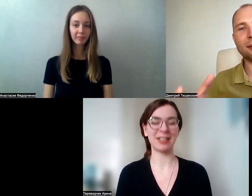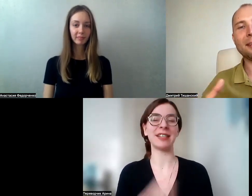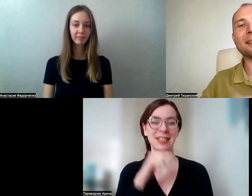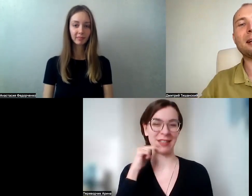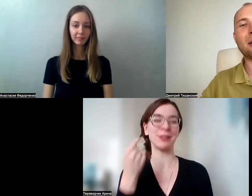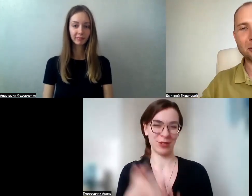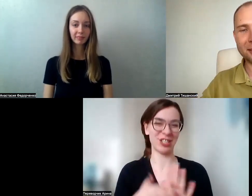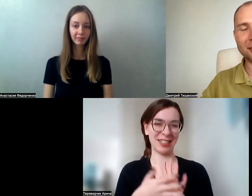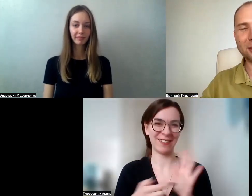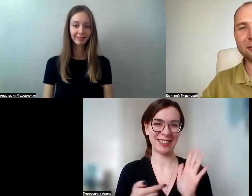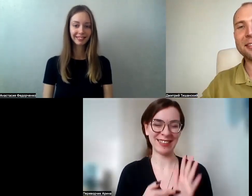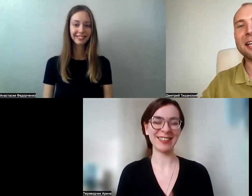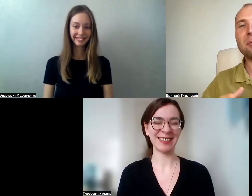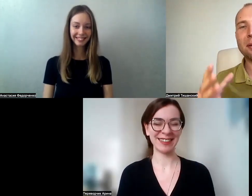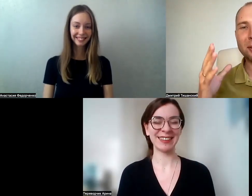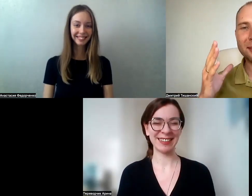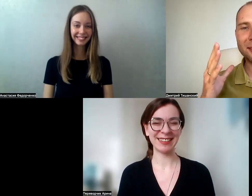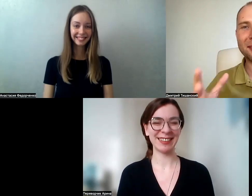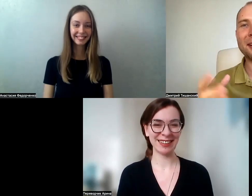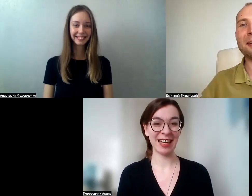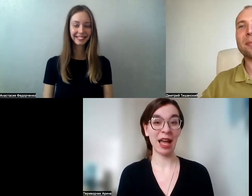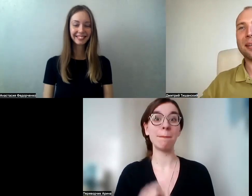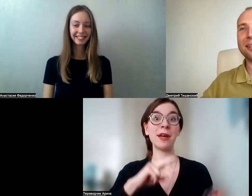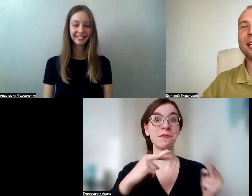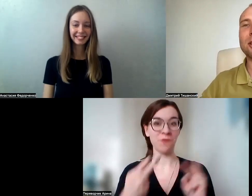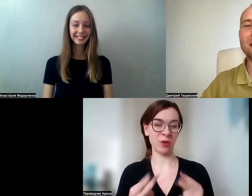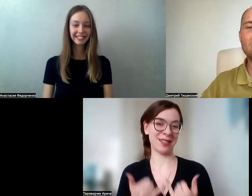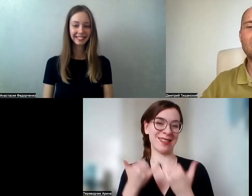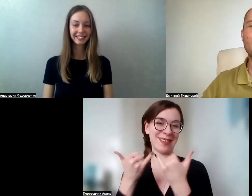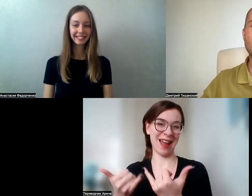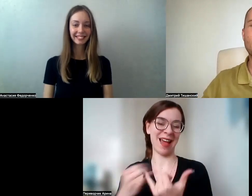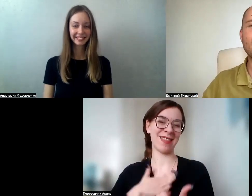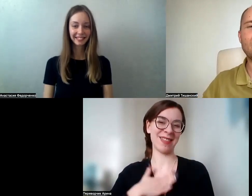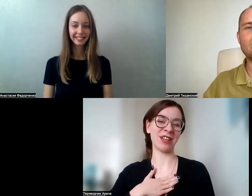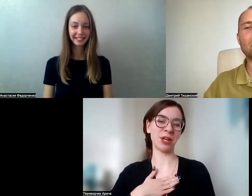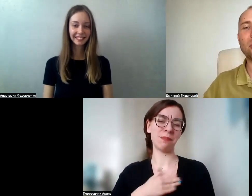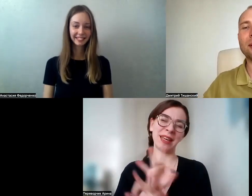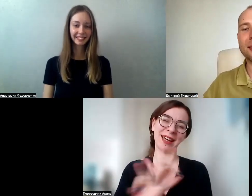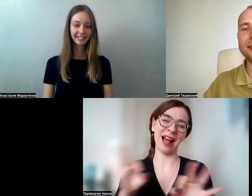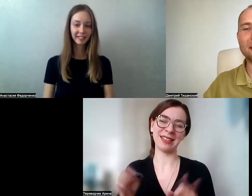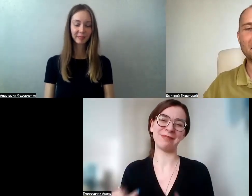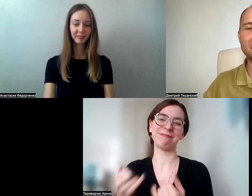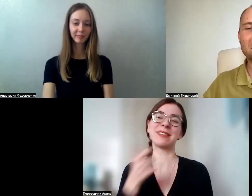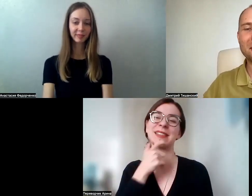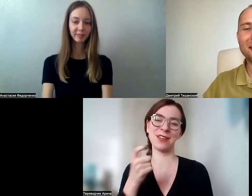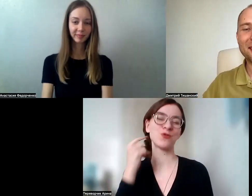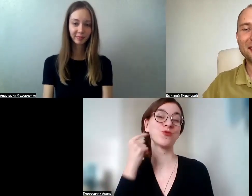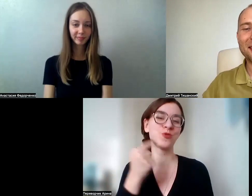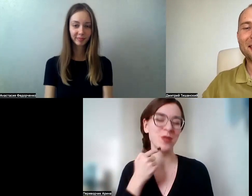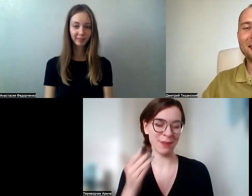Русский жестовый язык. Русский жестовый язык переводит для наших прекрасных зрителей все, что будет Настя